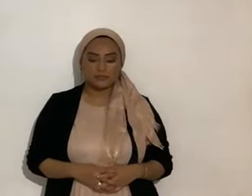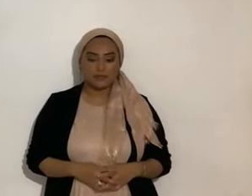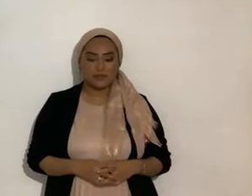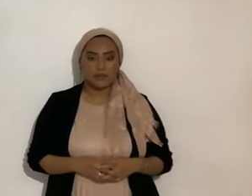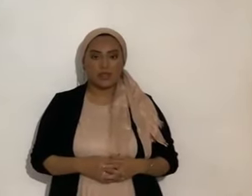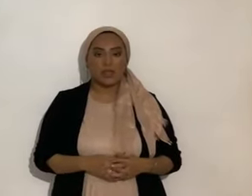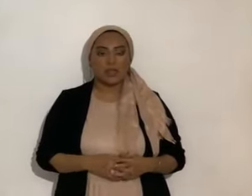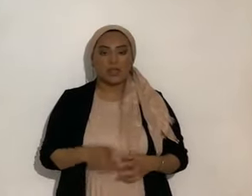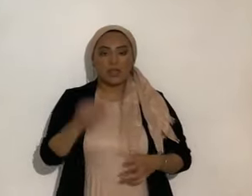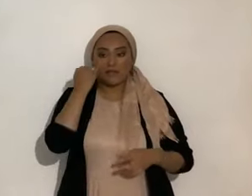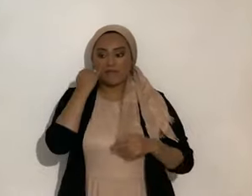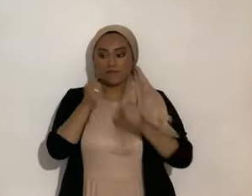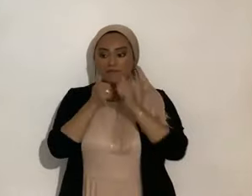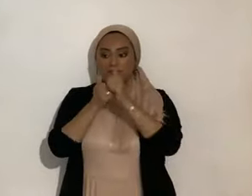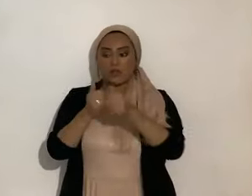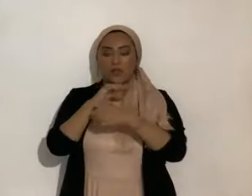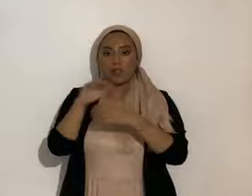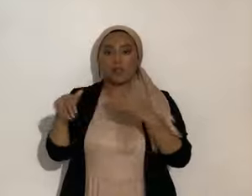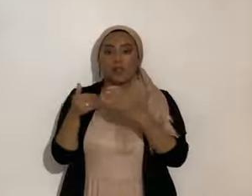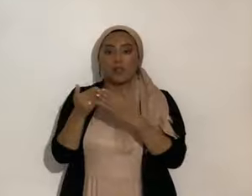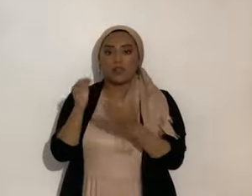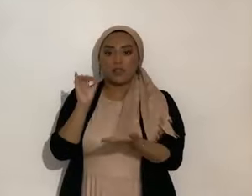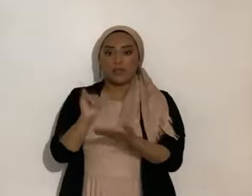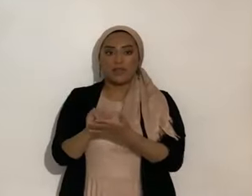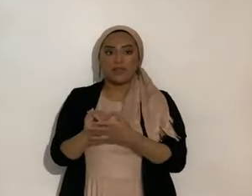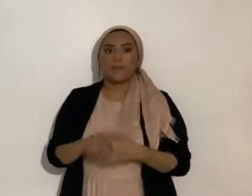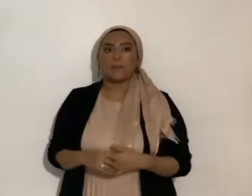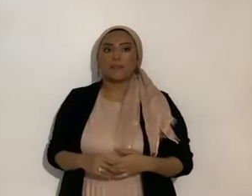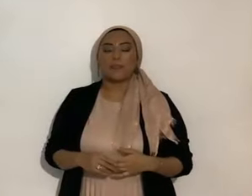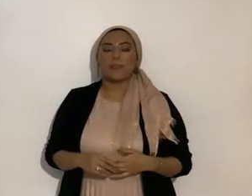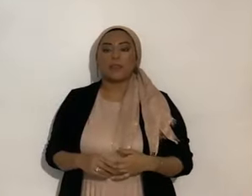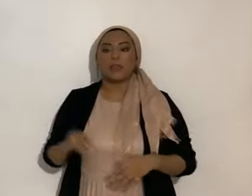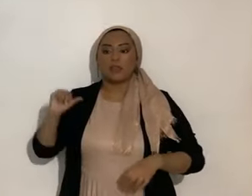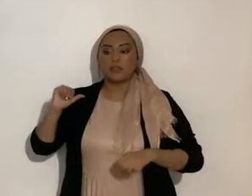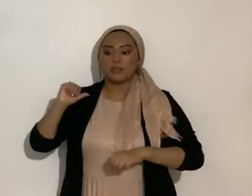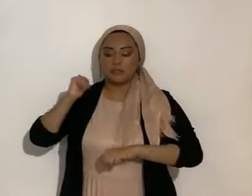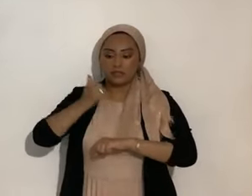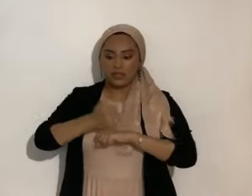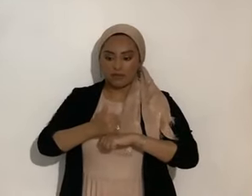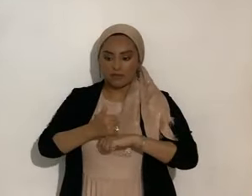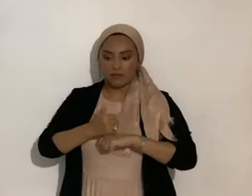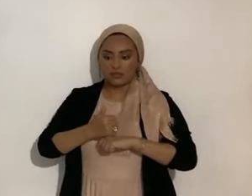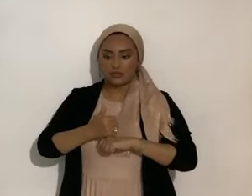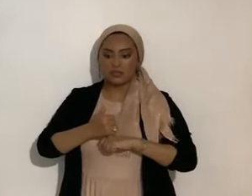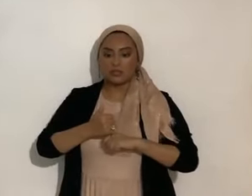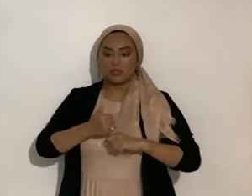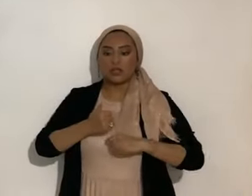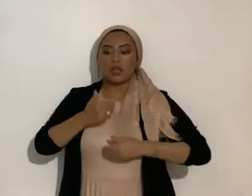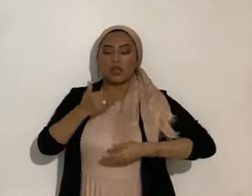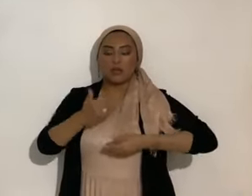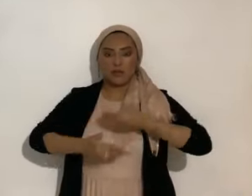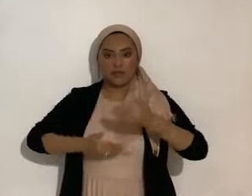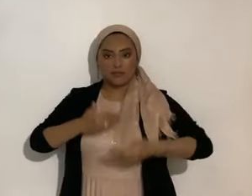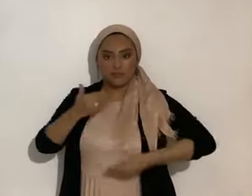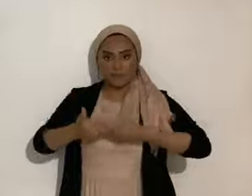si se sigue todo esto, entonces se establece un rol, un ritmo